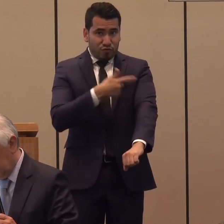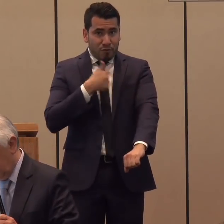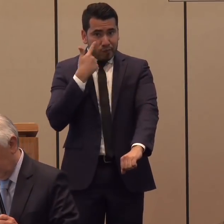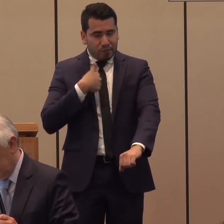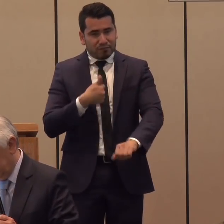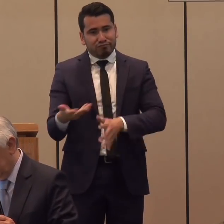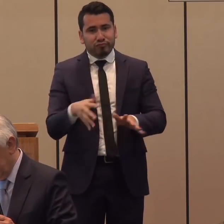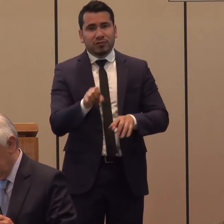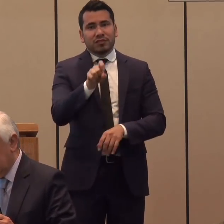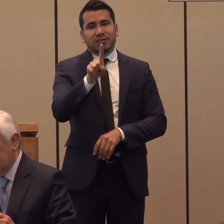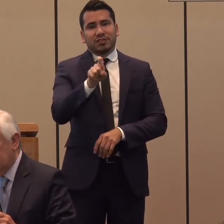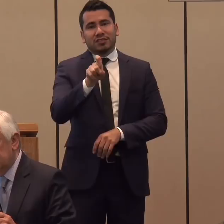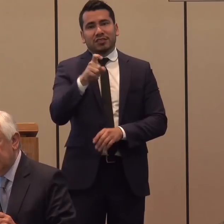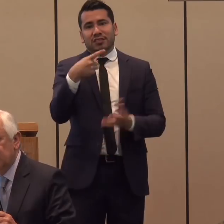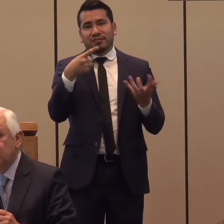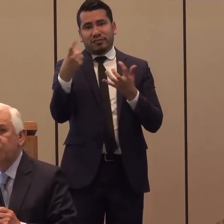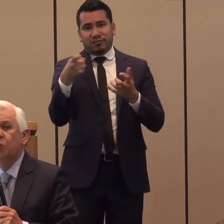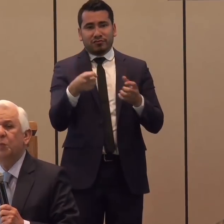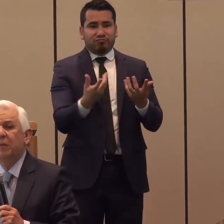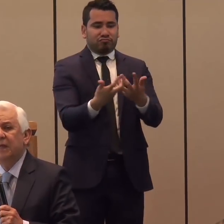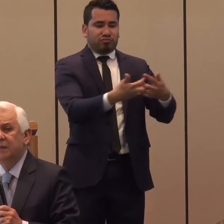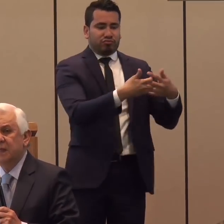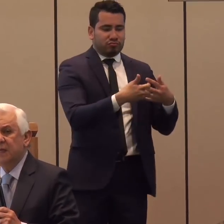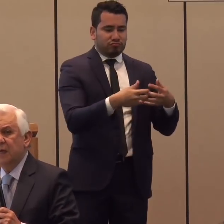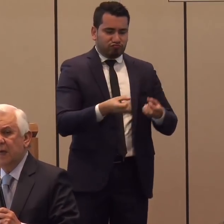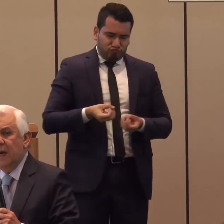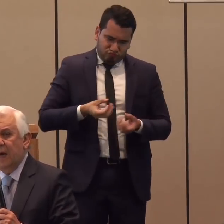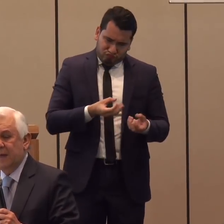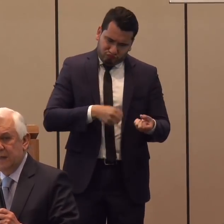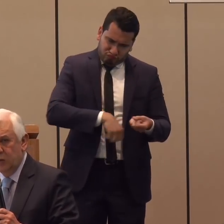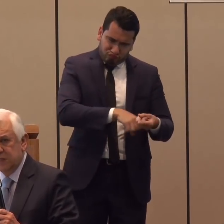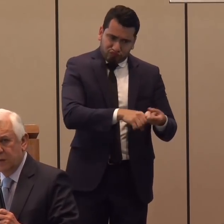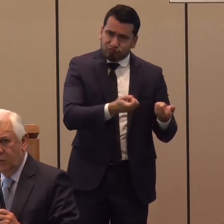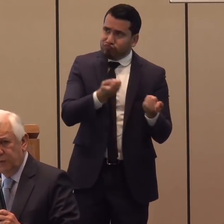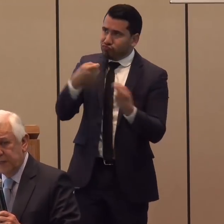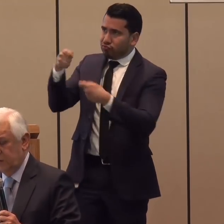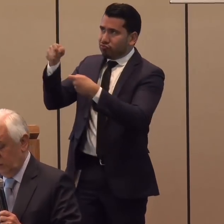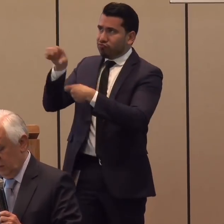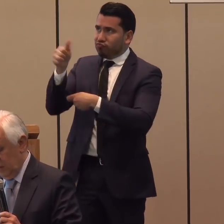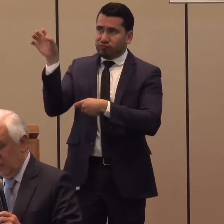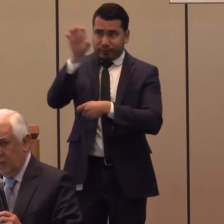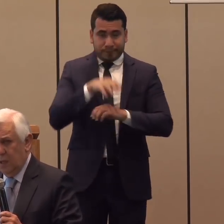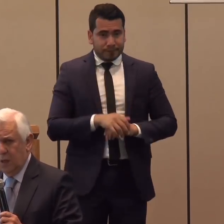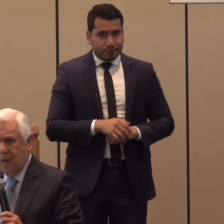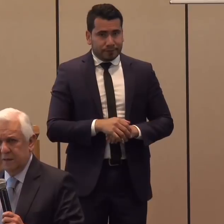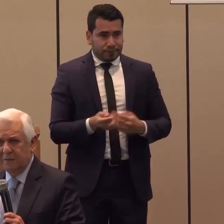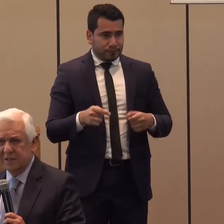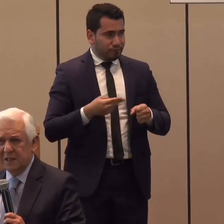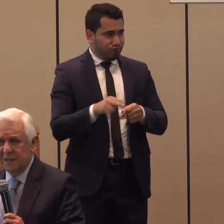empresas exportadoras tenemos un apoyo permanente a regiones en conflicto